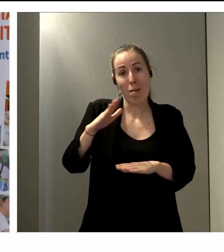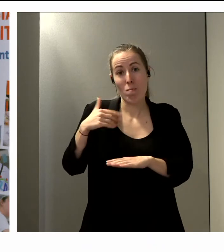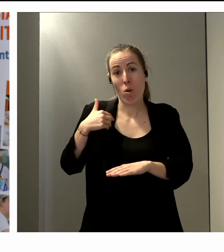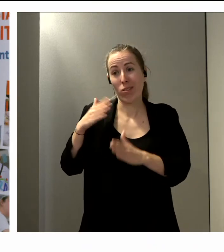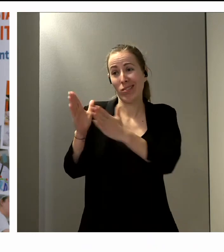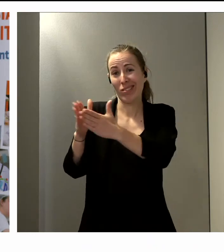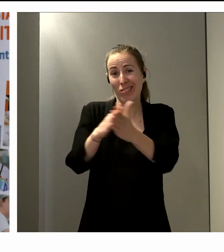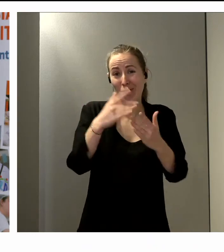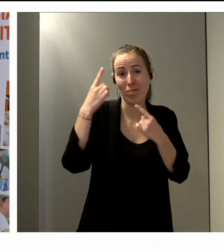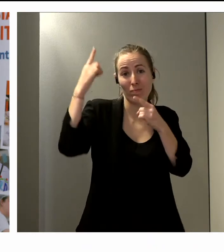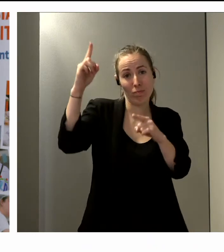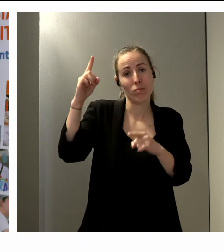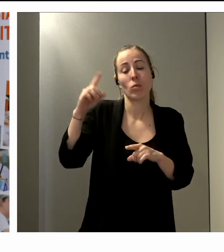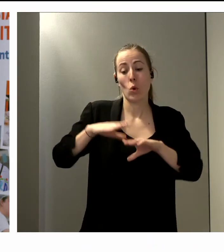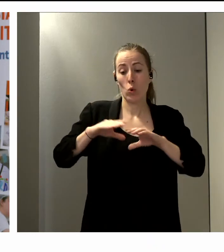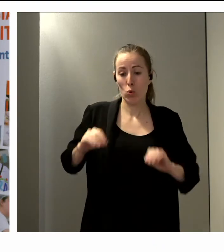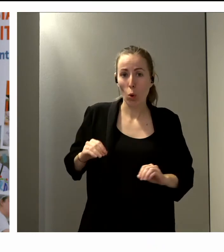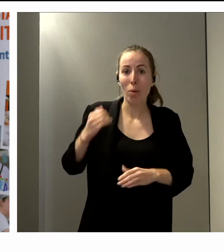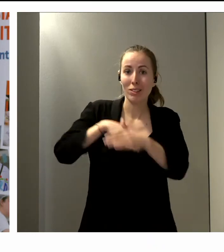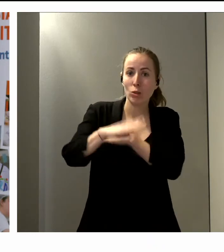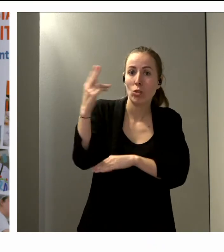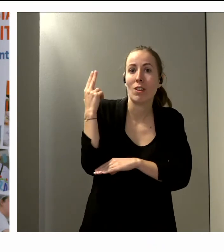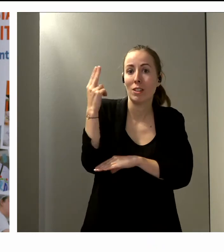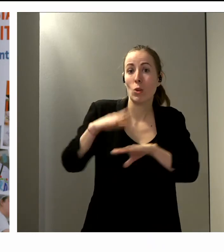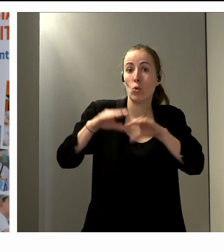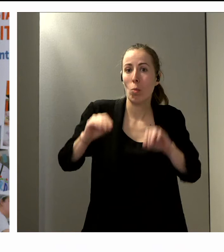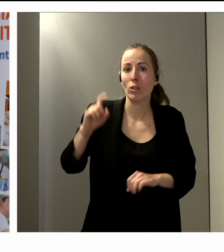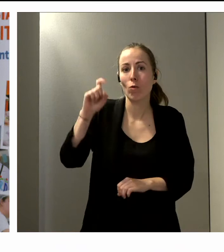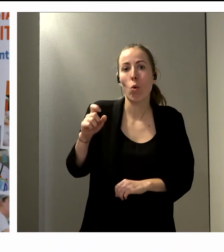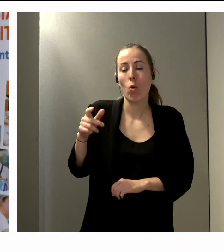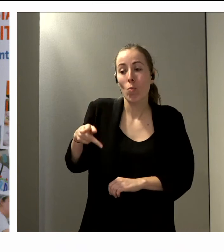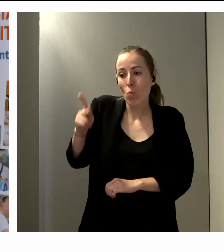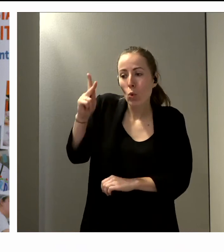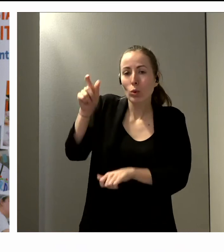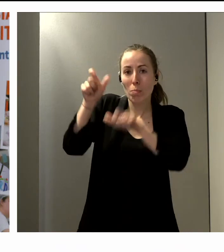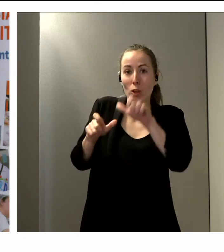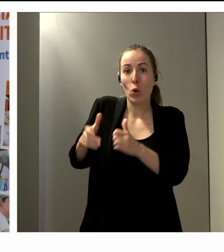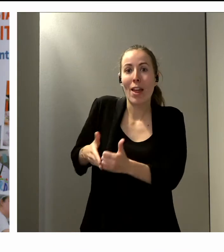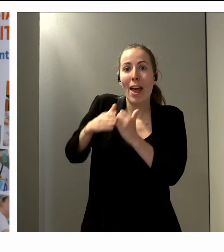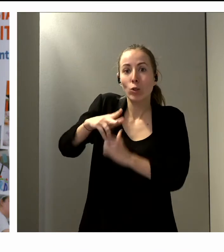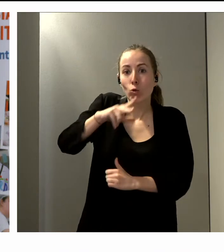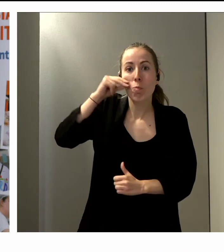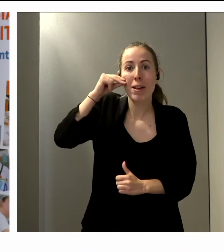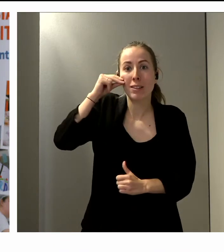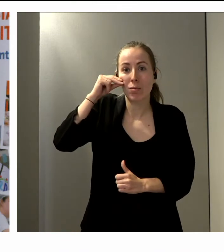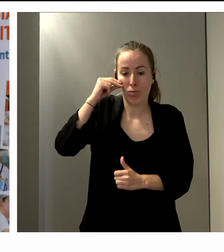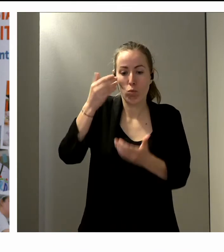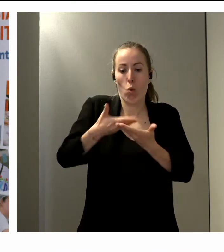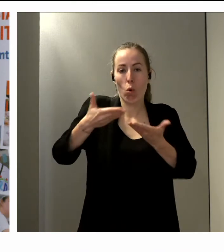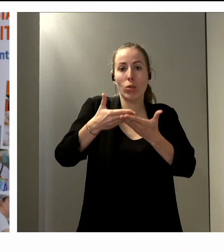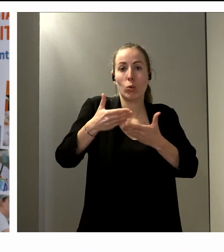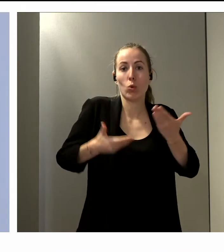humaine sur les campus pour accompagner les personnes qui sont en situation de handicap.